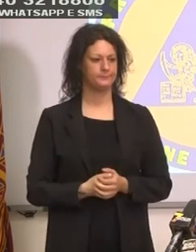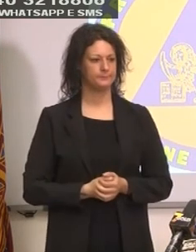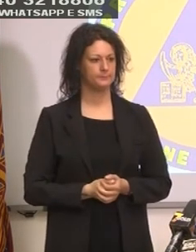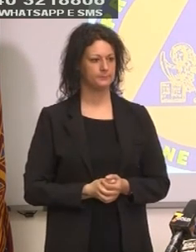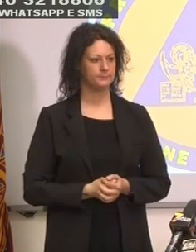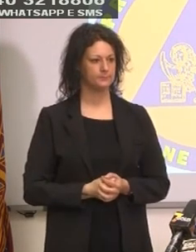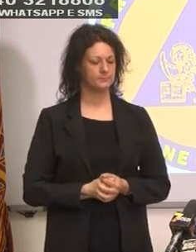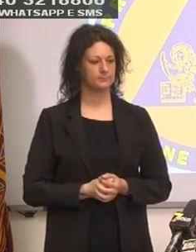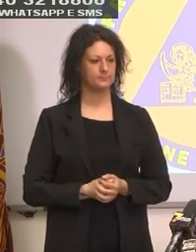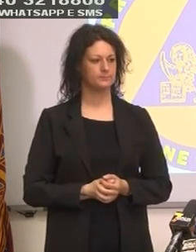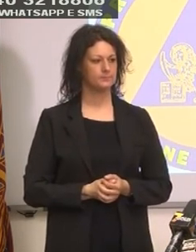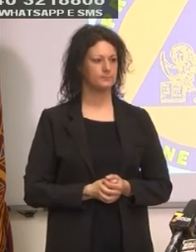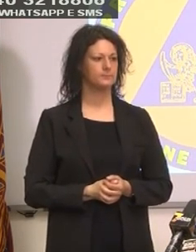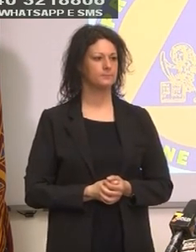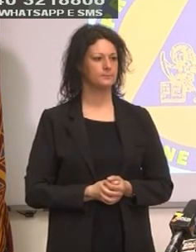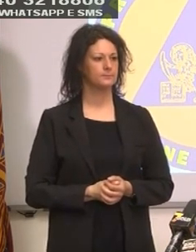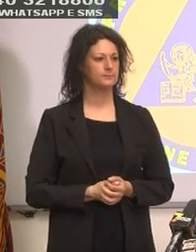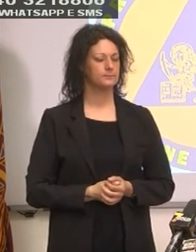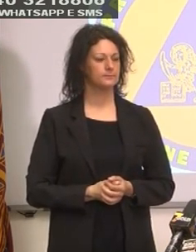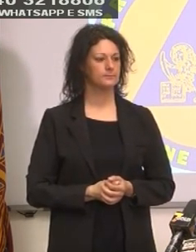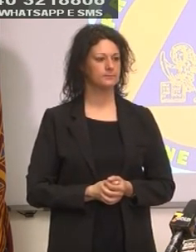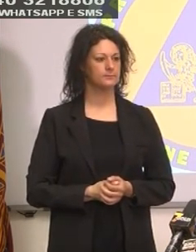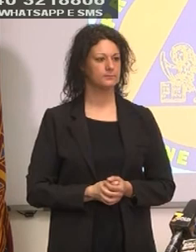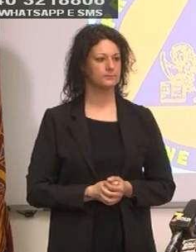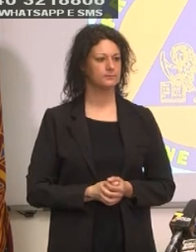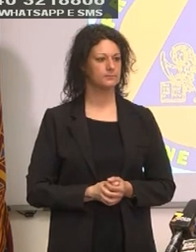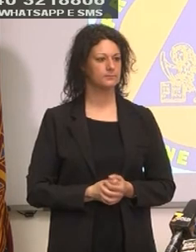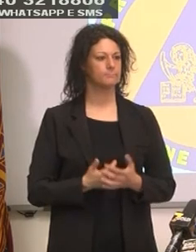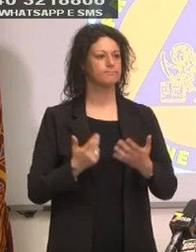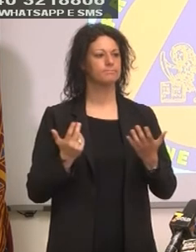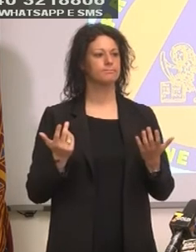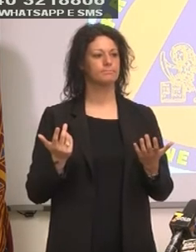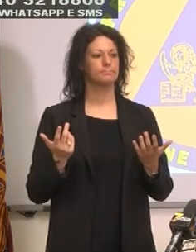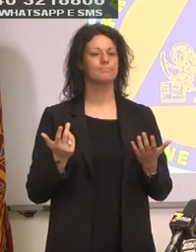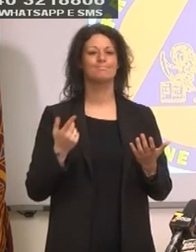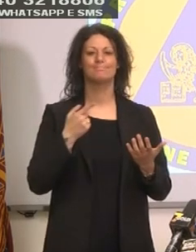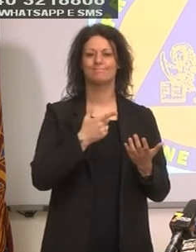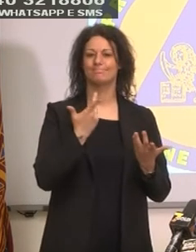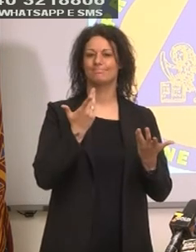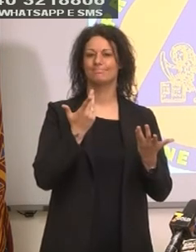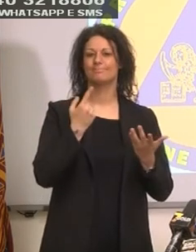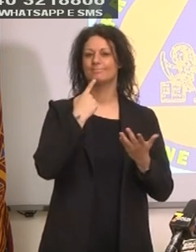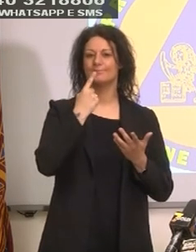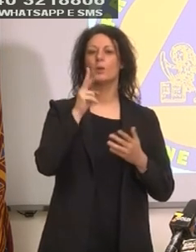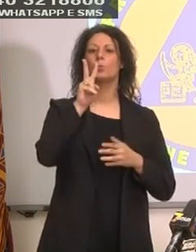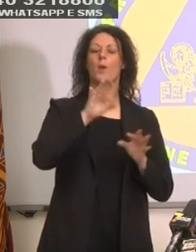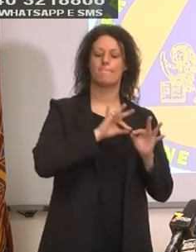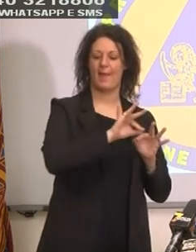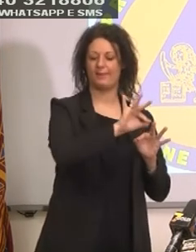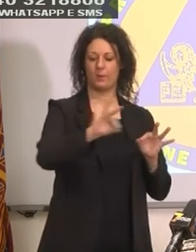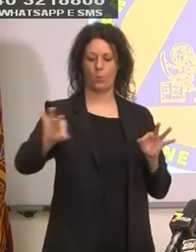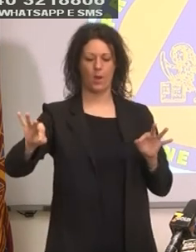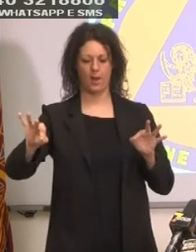non c'è la, come dire, l'ipotesi, l'eventualità che questi distanziamenti, cioè i 2 metri quadrati di